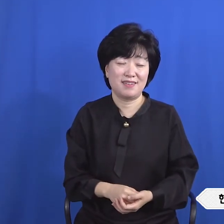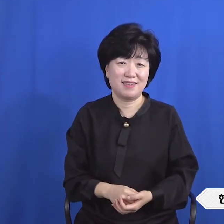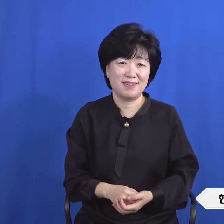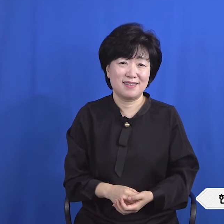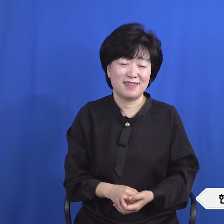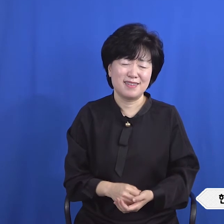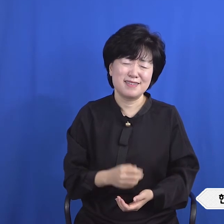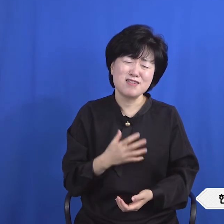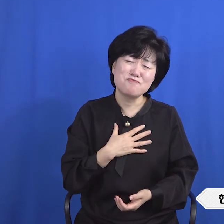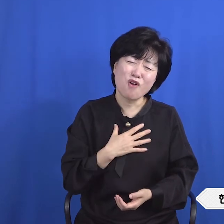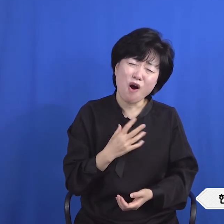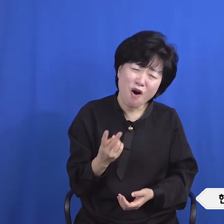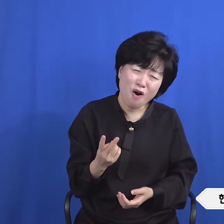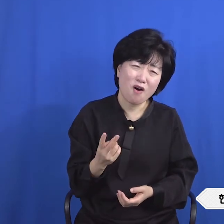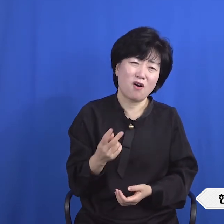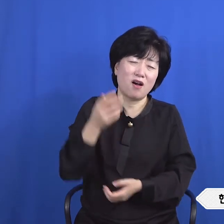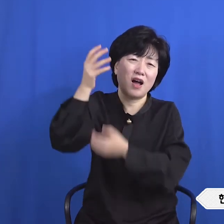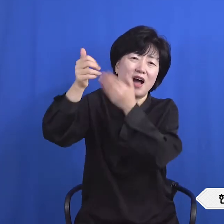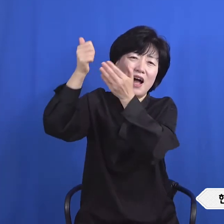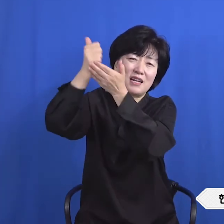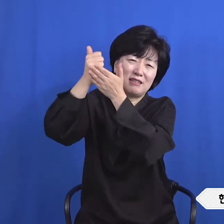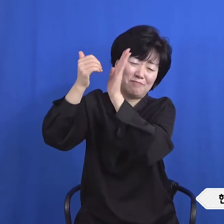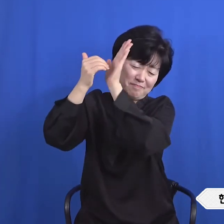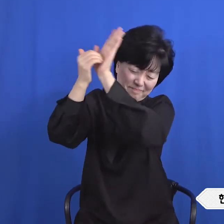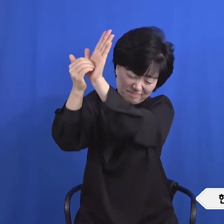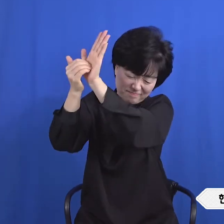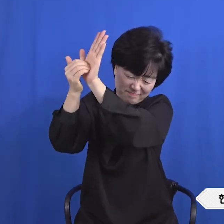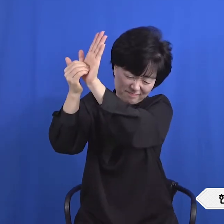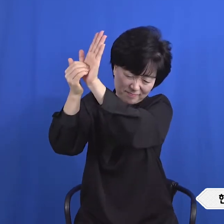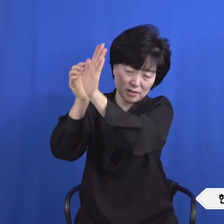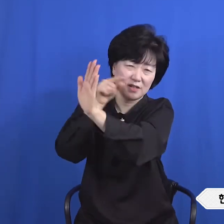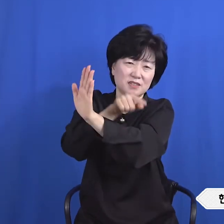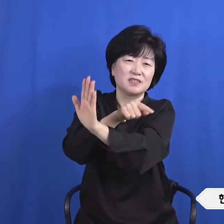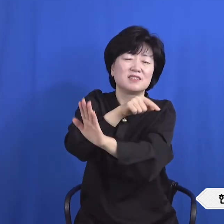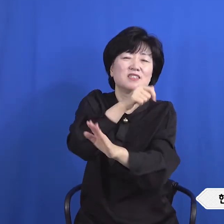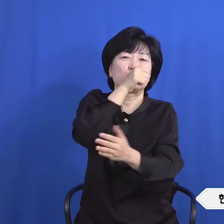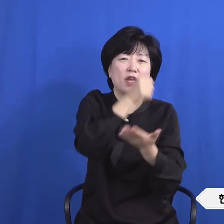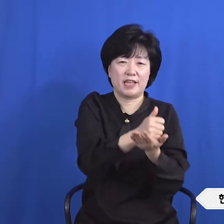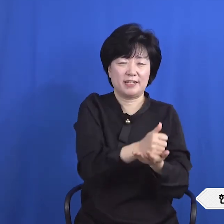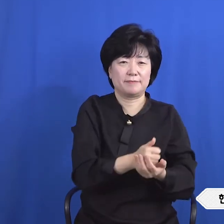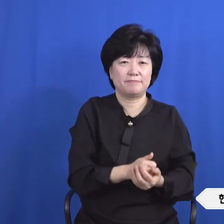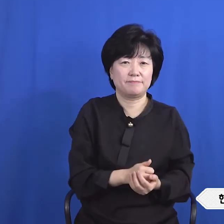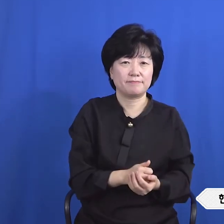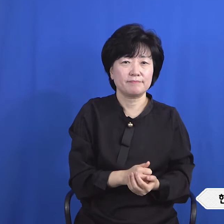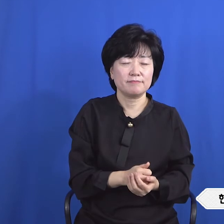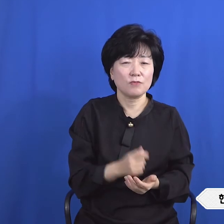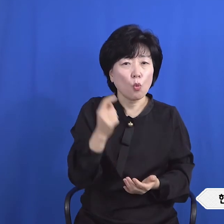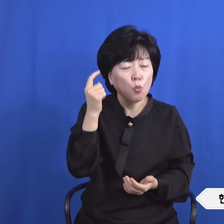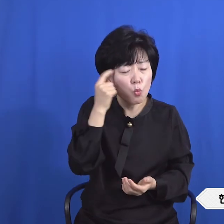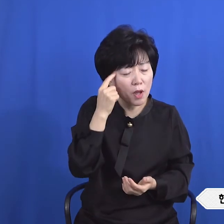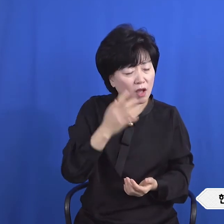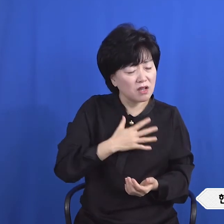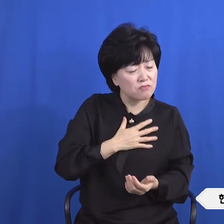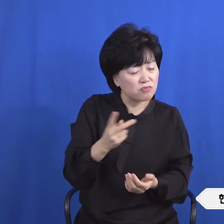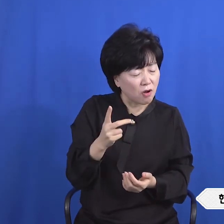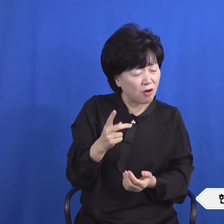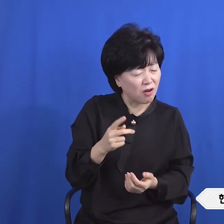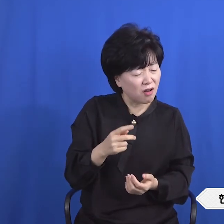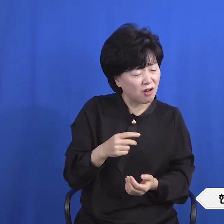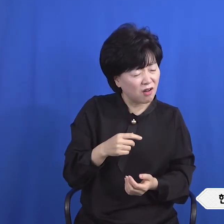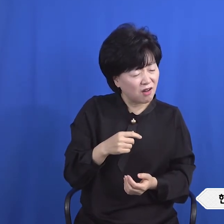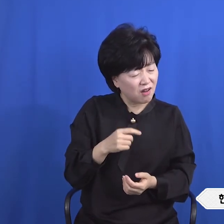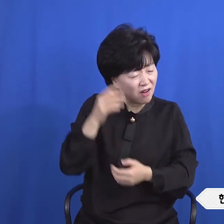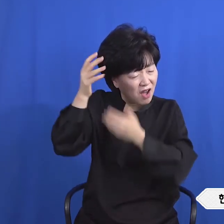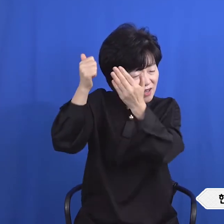그렇게 고의적으로 하나님을 거부하는 것이 죄입니다. 왜 고의로 하나님을 거부할까요?